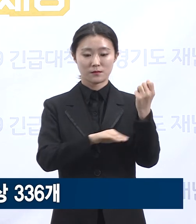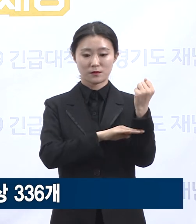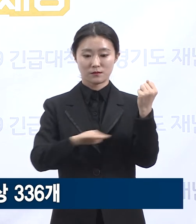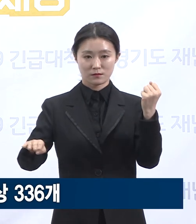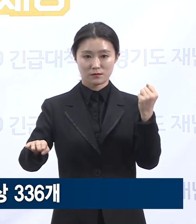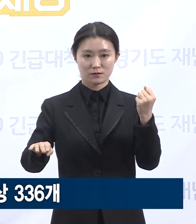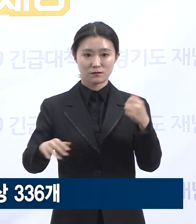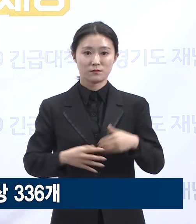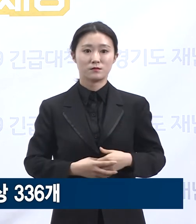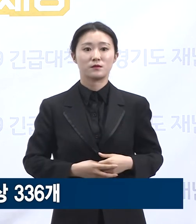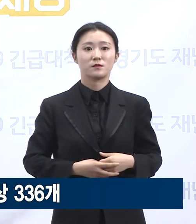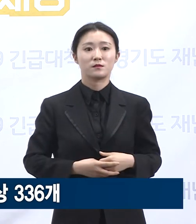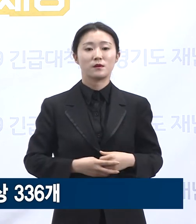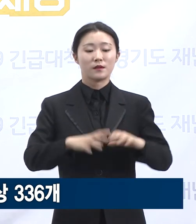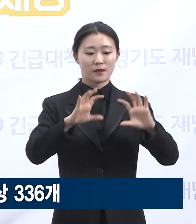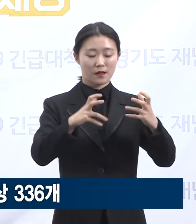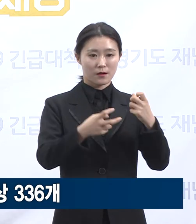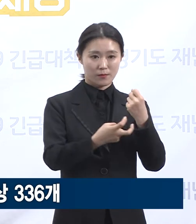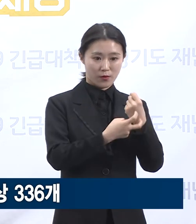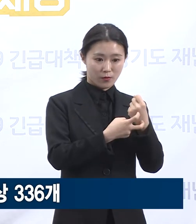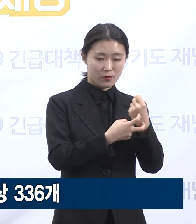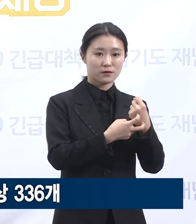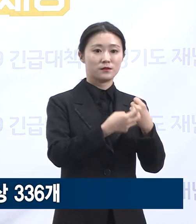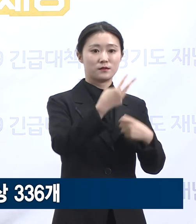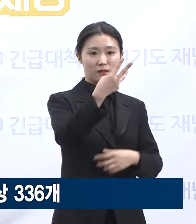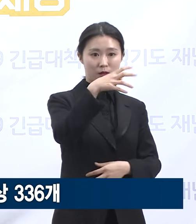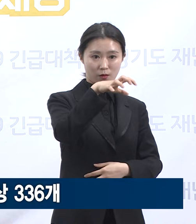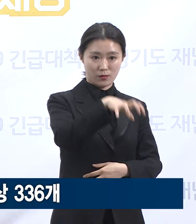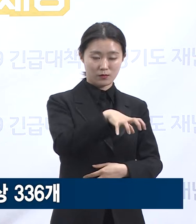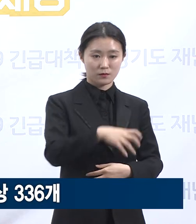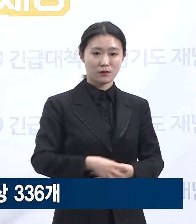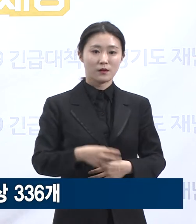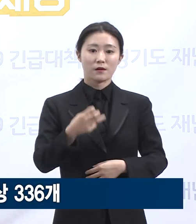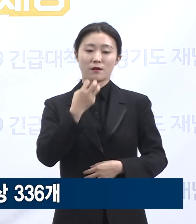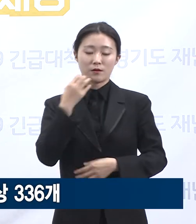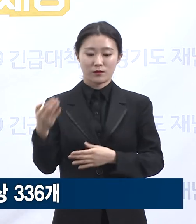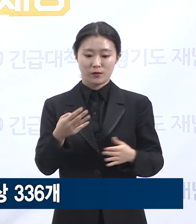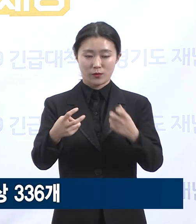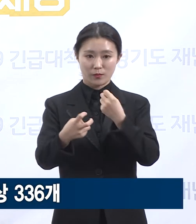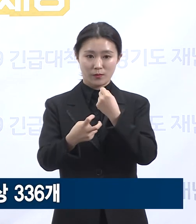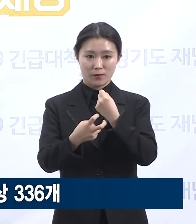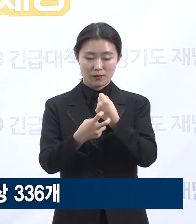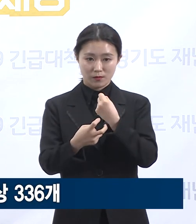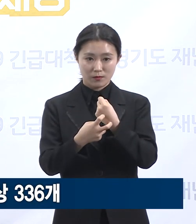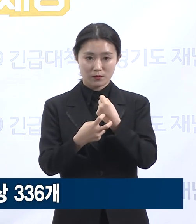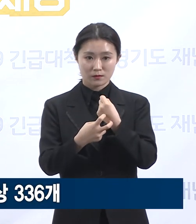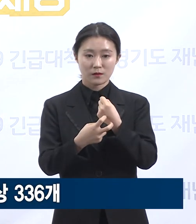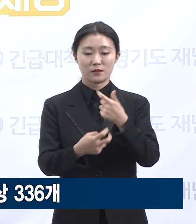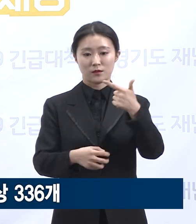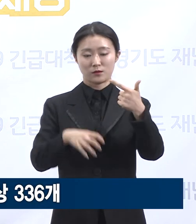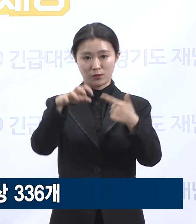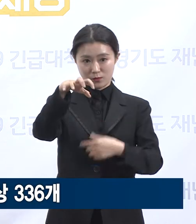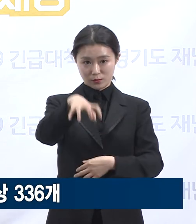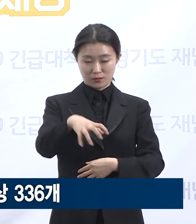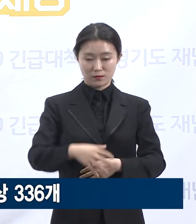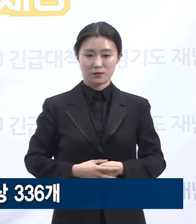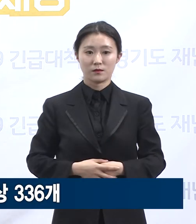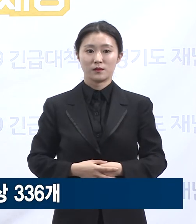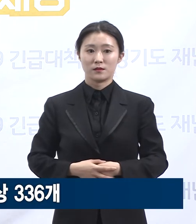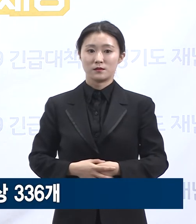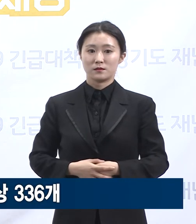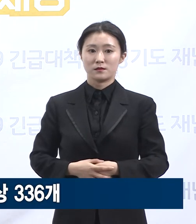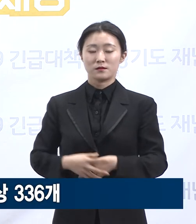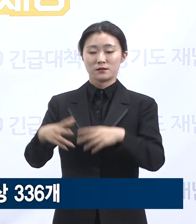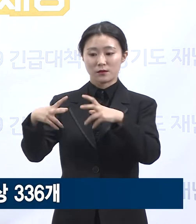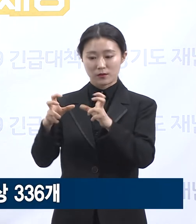입원치료병상 운영병원 3곳, 경기도 의료원 6곳, 성남시 의료원 1곳 및 도내 민간 상급종합병원 4곳의 협력으로